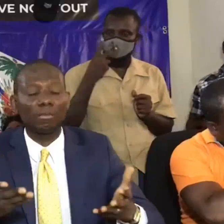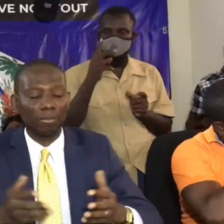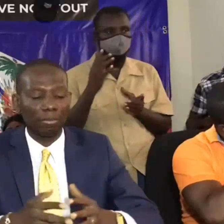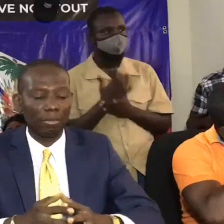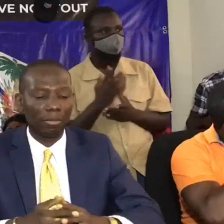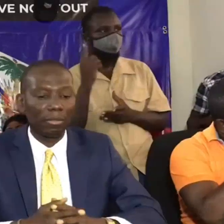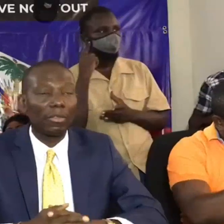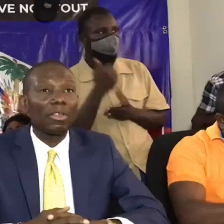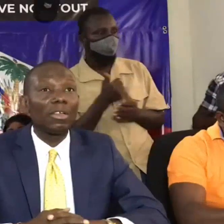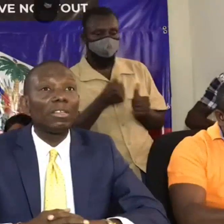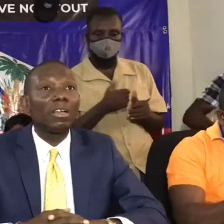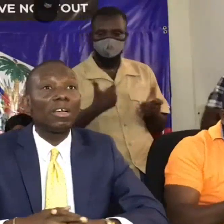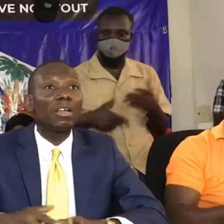souffri